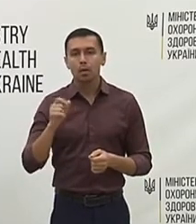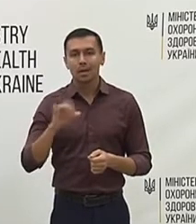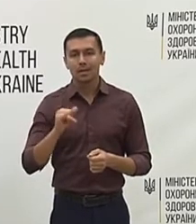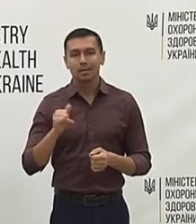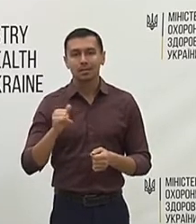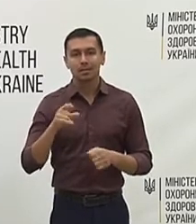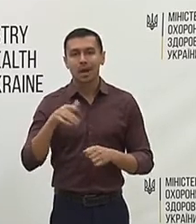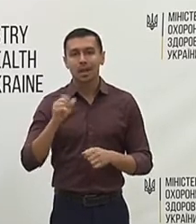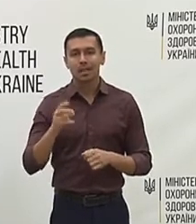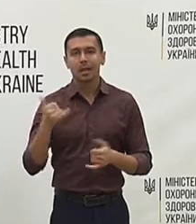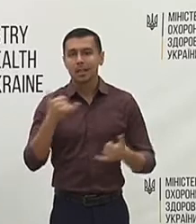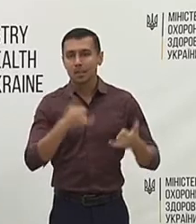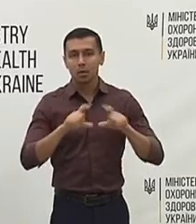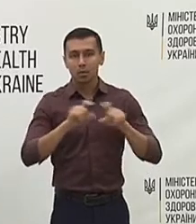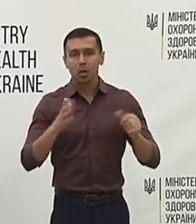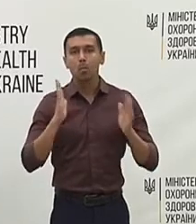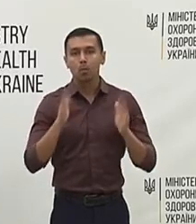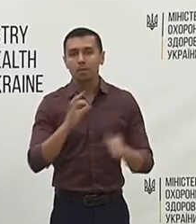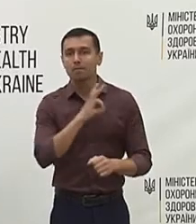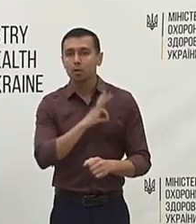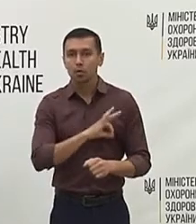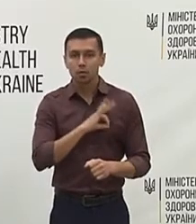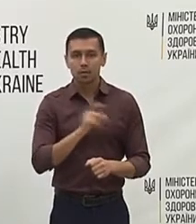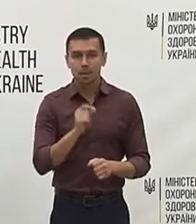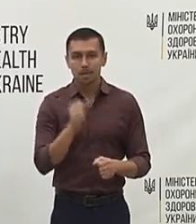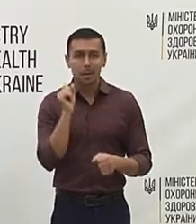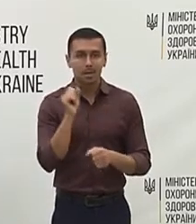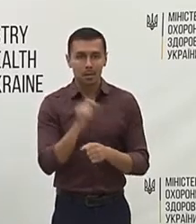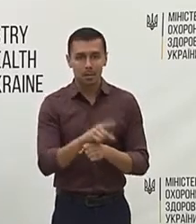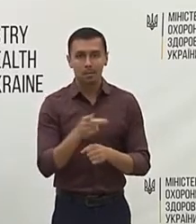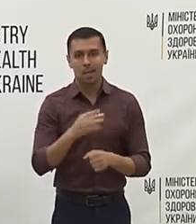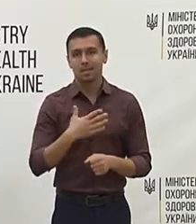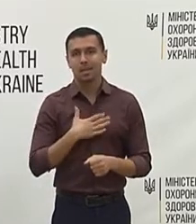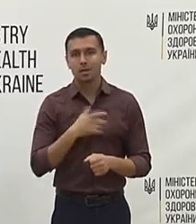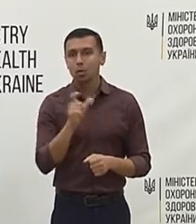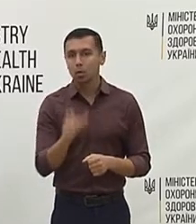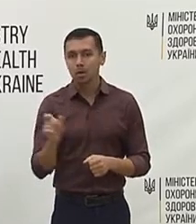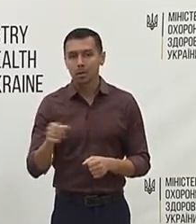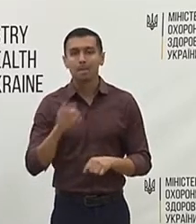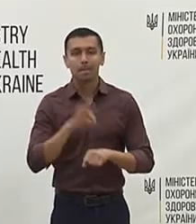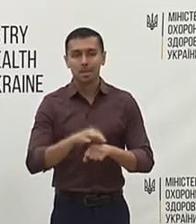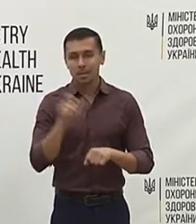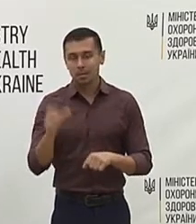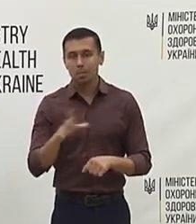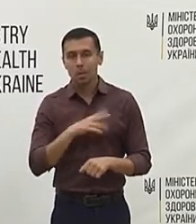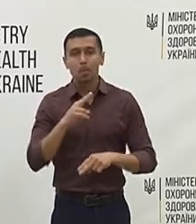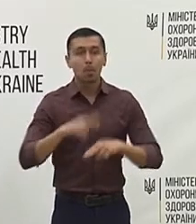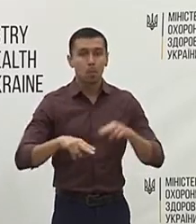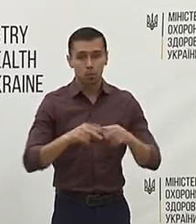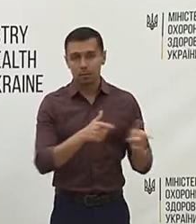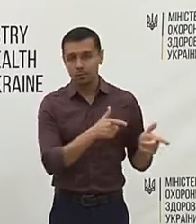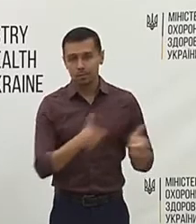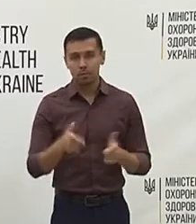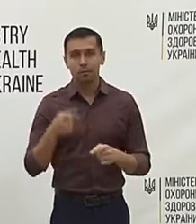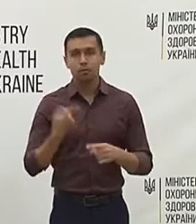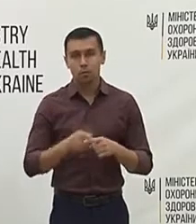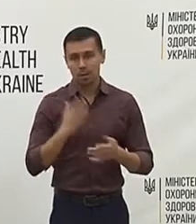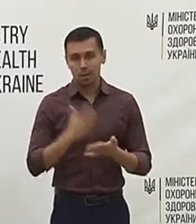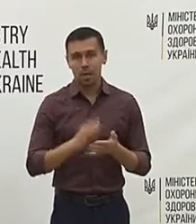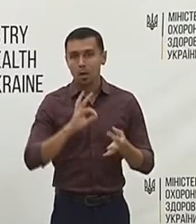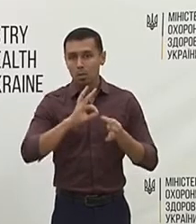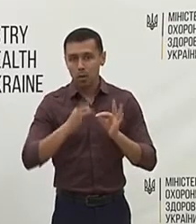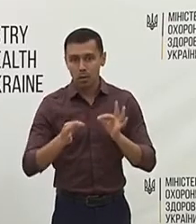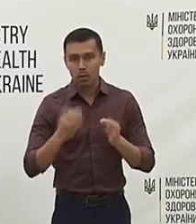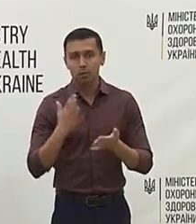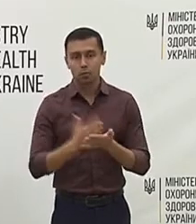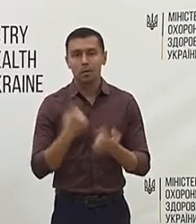молекулярно-генетична лабораторія, яка буде використовуватись за призначенням для наших громадян і пацієнтів, була побудована. В цьому є логіка